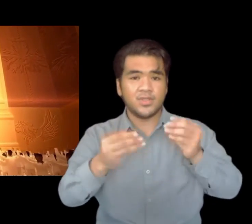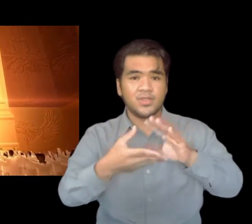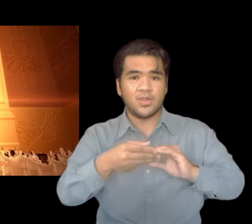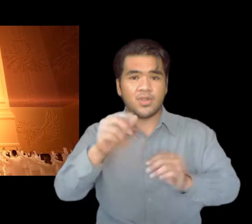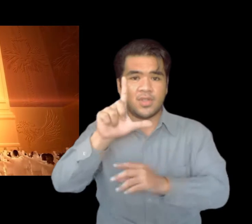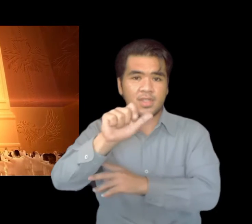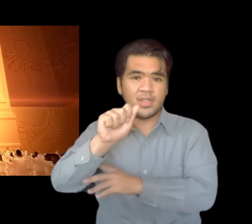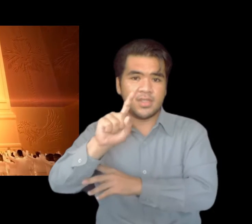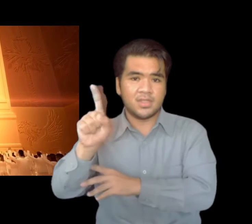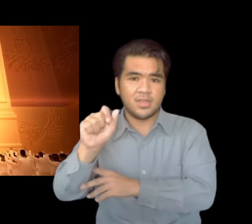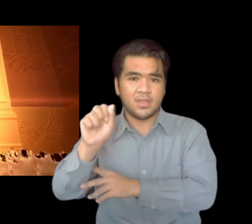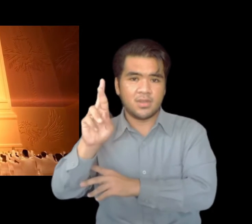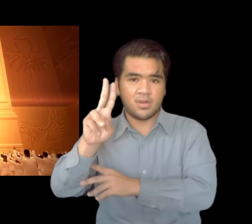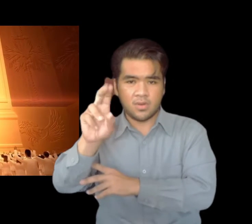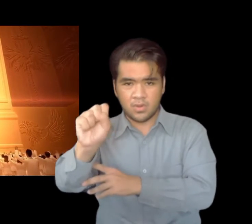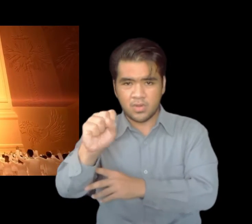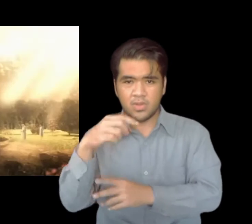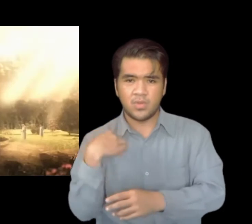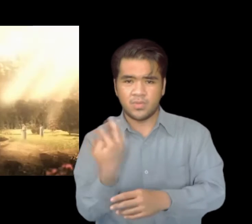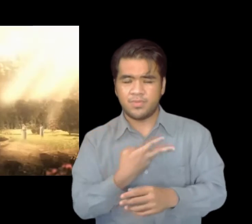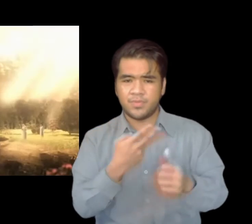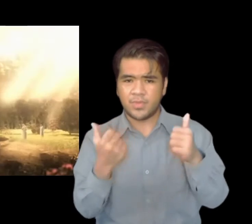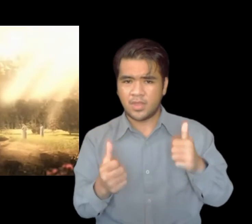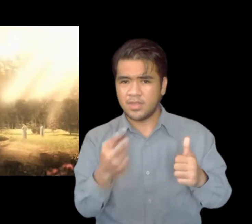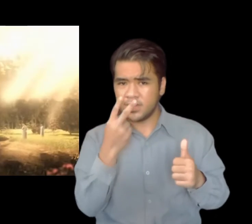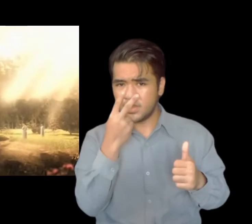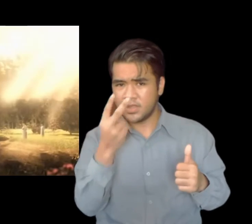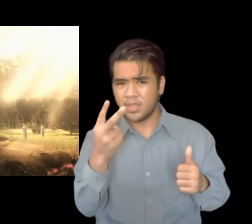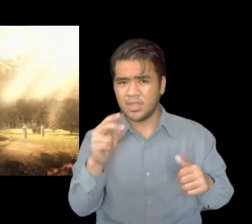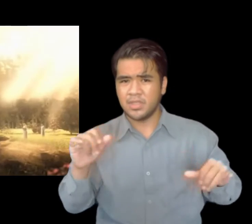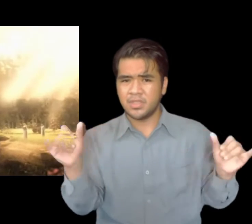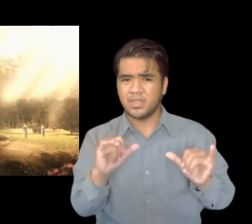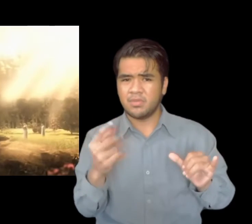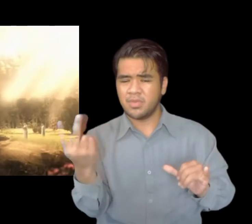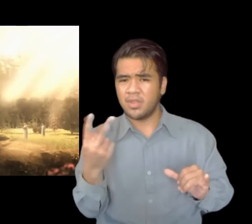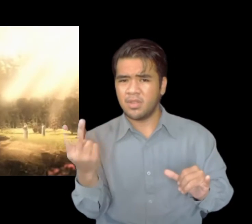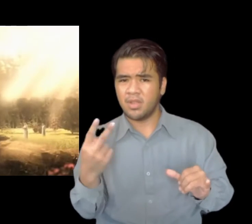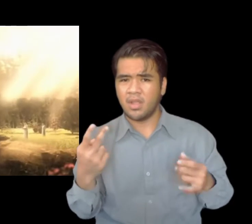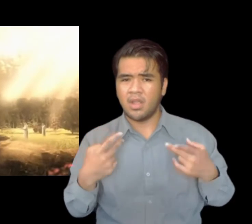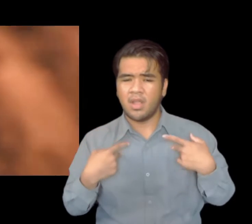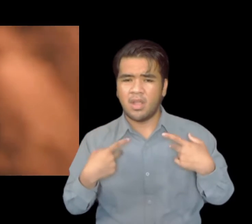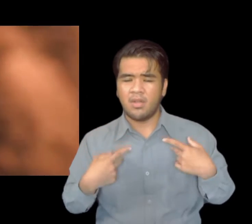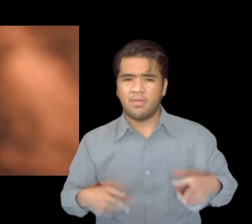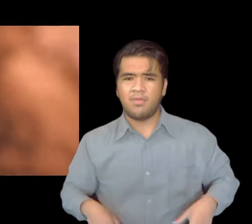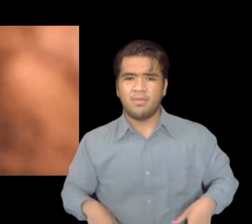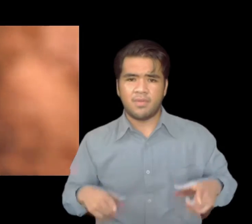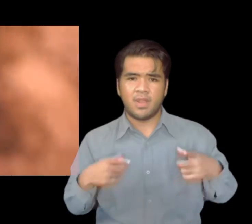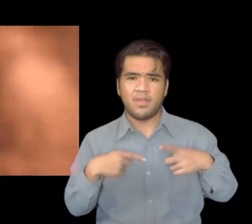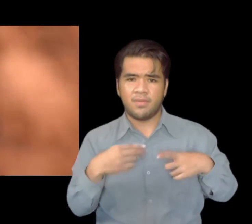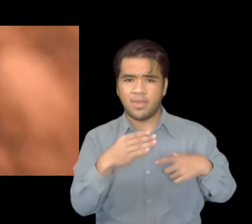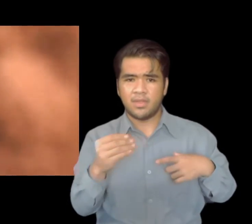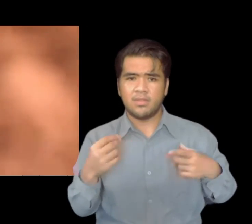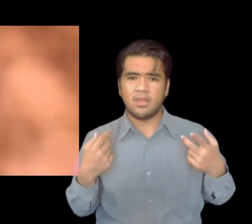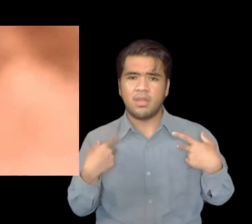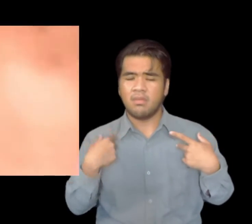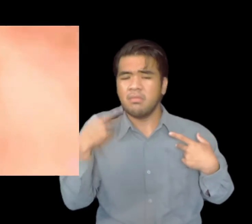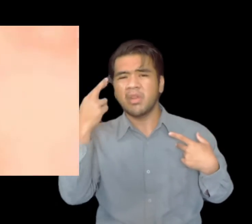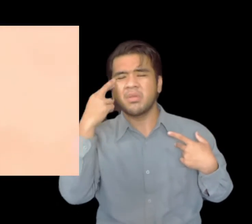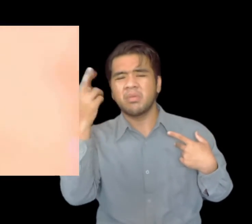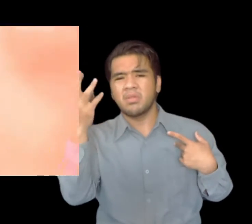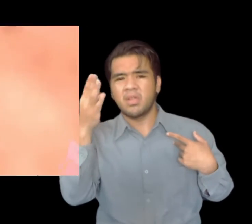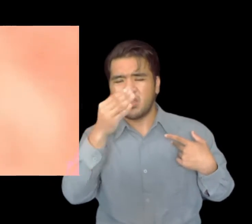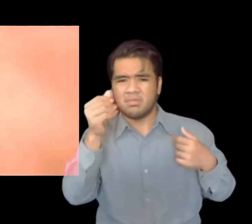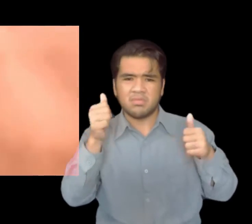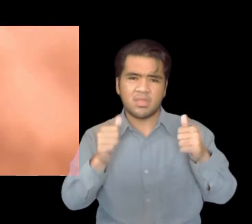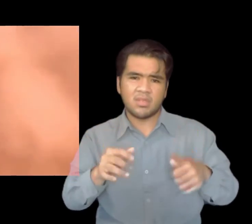Hesukristo sa bagong langit at lupa. Sa istorya ni Lazaro at ng mayaman ay makikita rin natin na sila ay parehong may